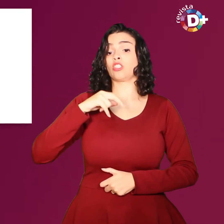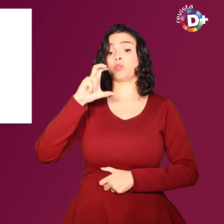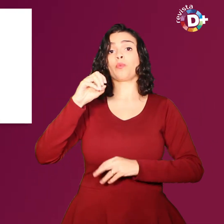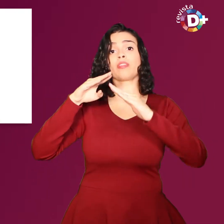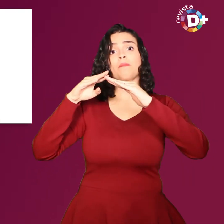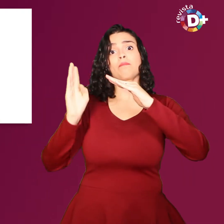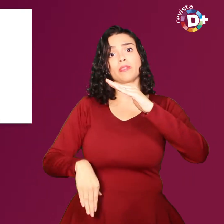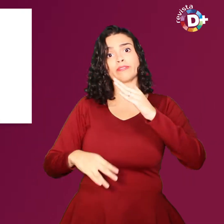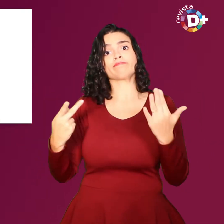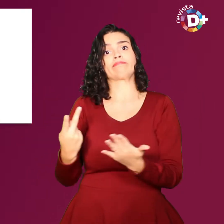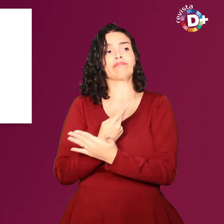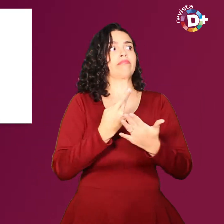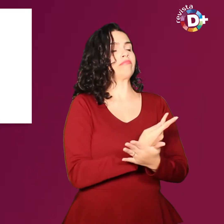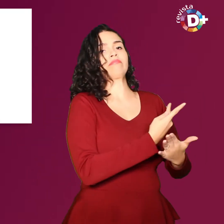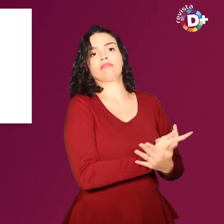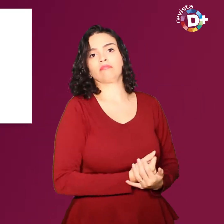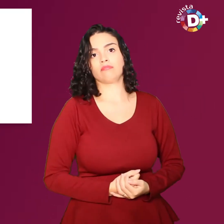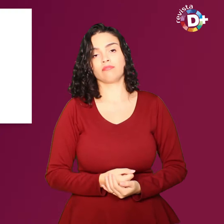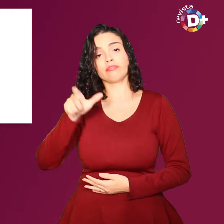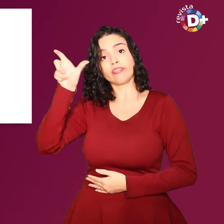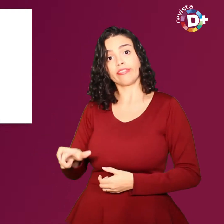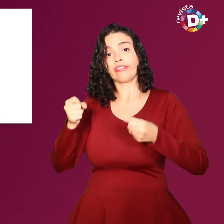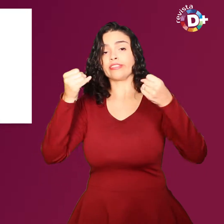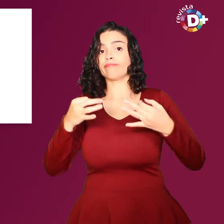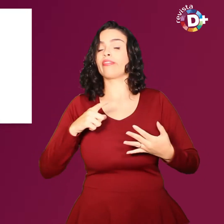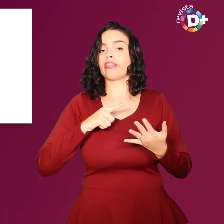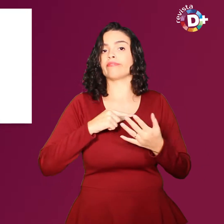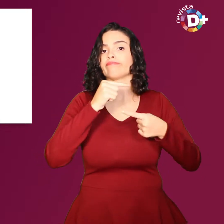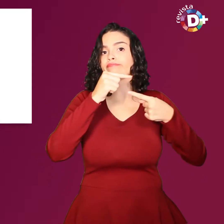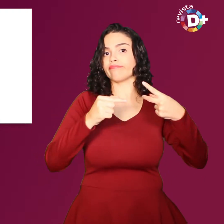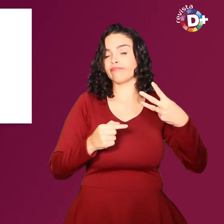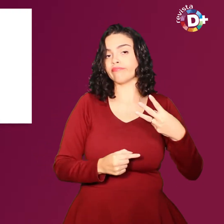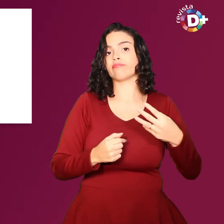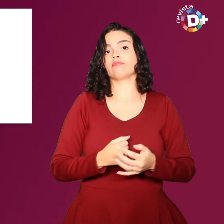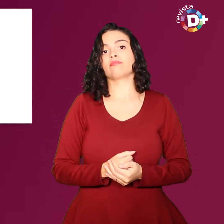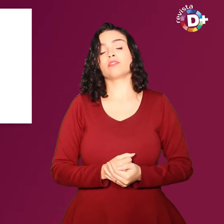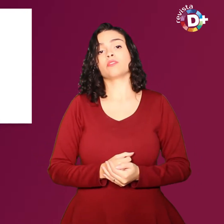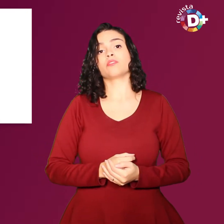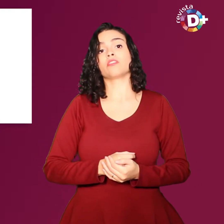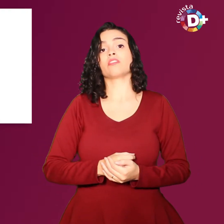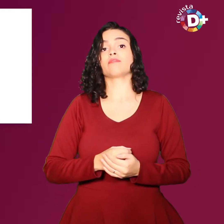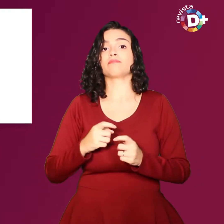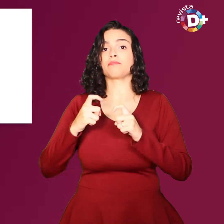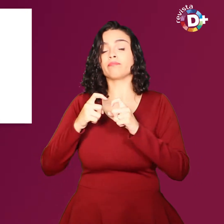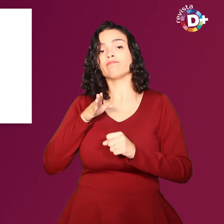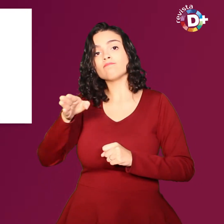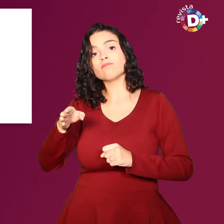menos de 50 anos. Pontes Neto elenca uma série de fatores, como, por exemplo, controle